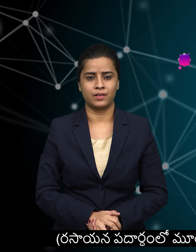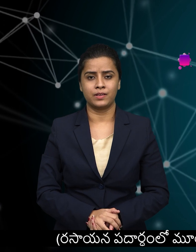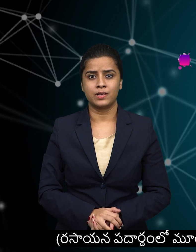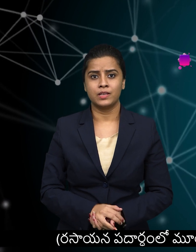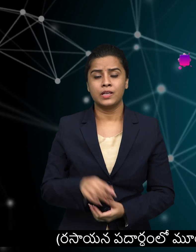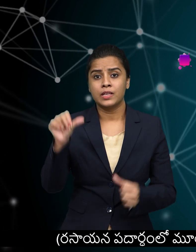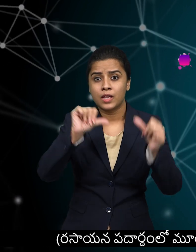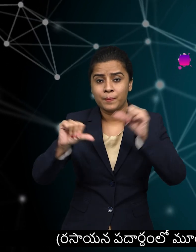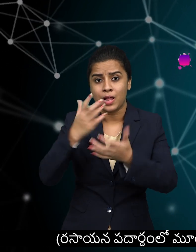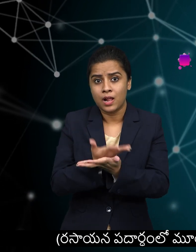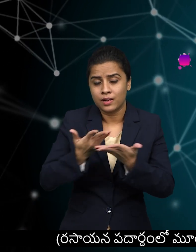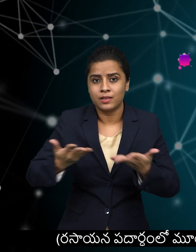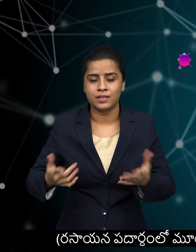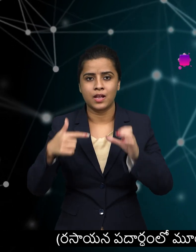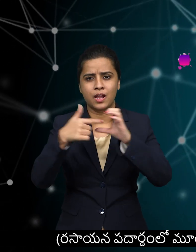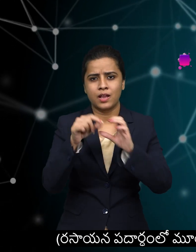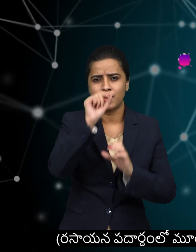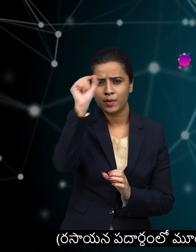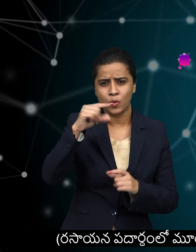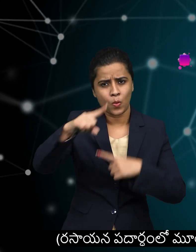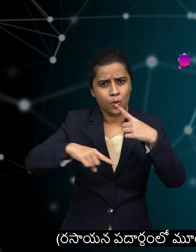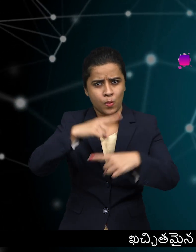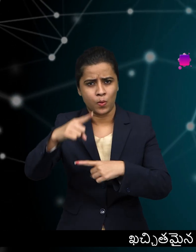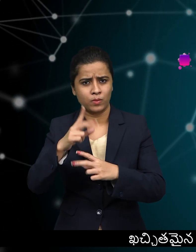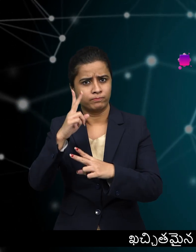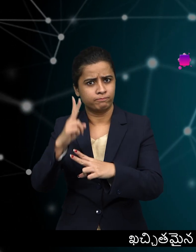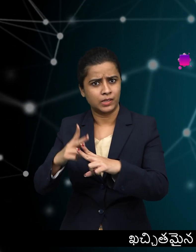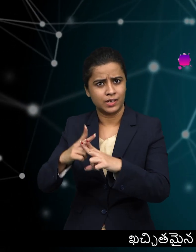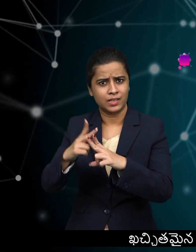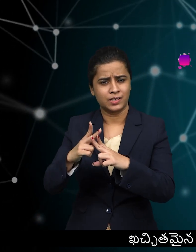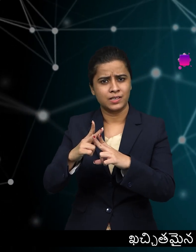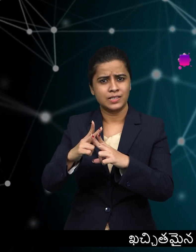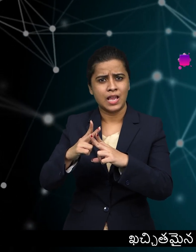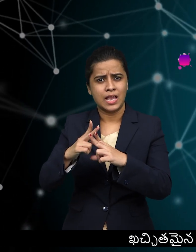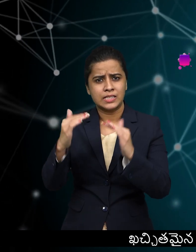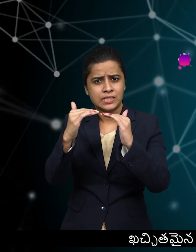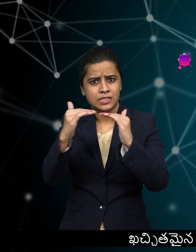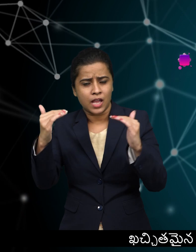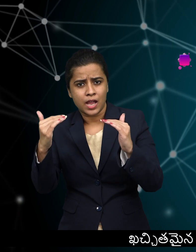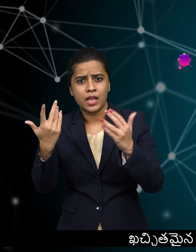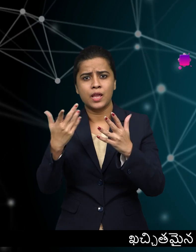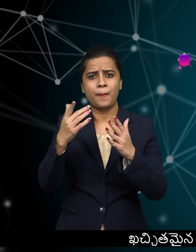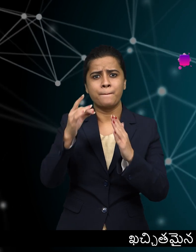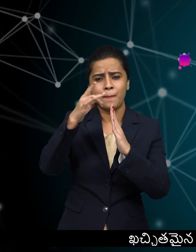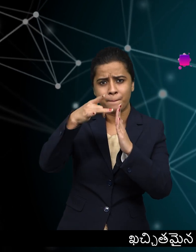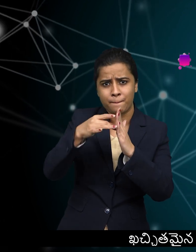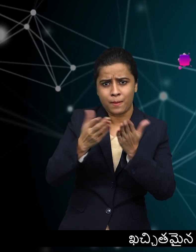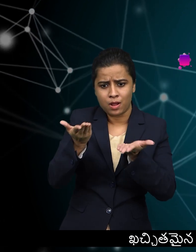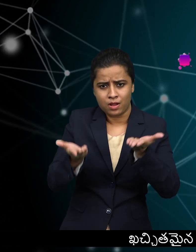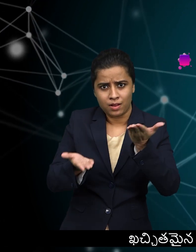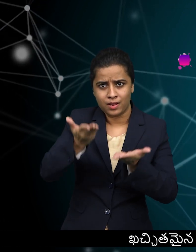రసాయన పదార్థంలో మూలకాలు ఎల్లప్పుడూ ద్రవ్యరాశి ద్వారా ఖచ్చితమైన నిష్పత్తిలో ఉంటాయి.